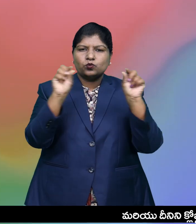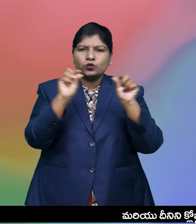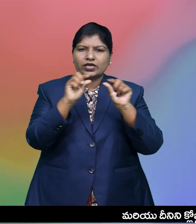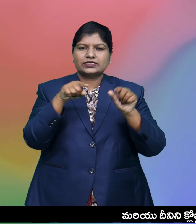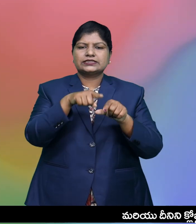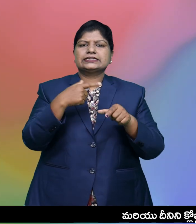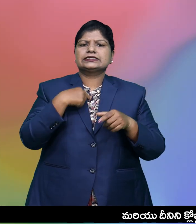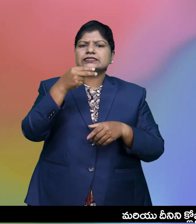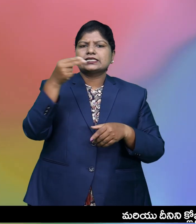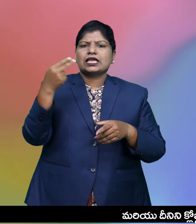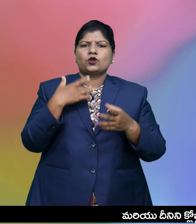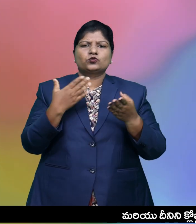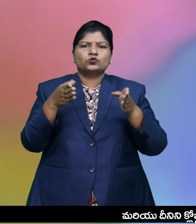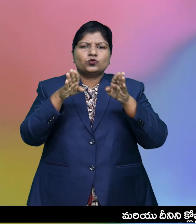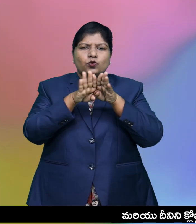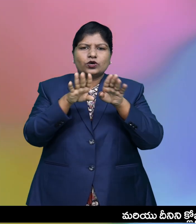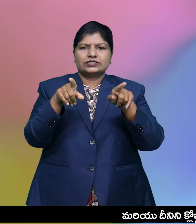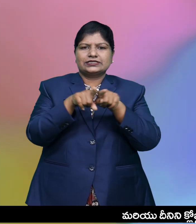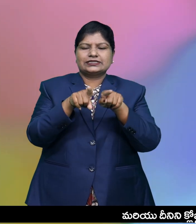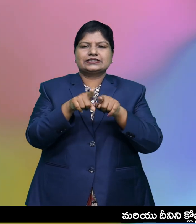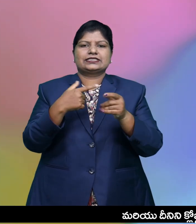క్లోజ్డ్ టైప్ ఆఫ్ సర్క్యులేటరీ సిస్టమ్ అంటారు.